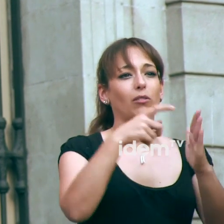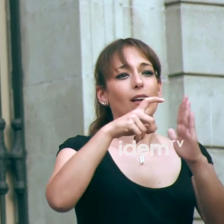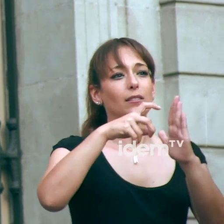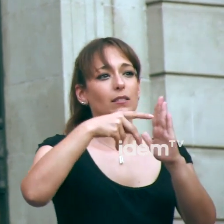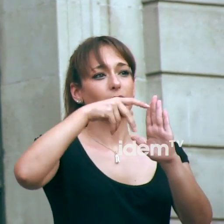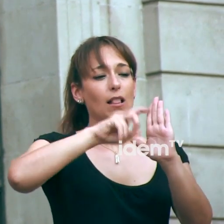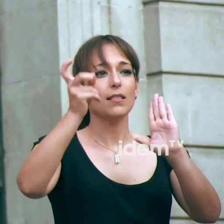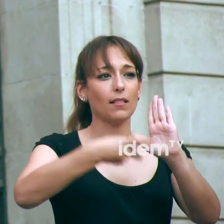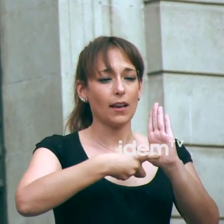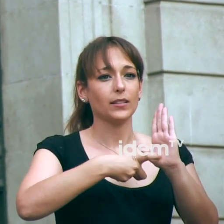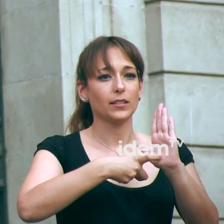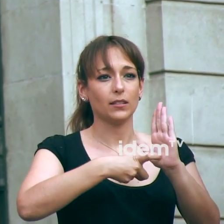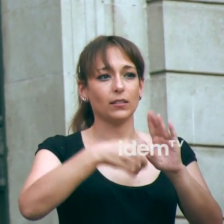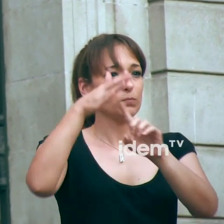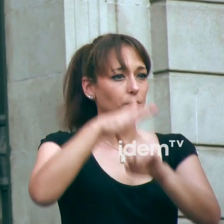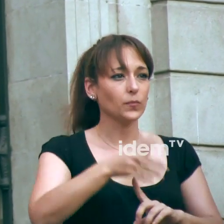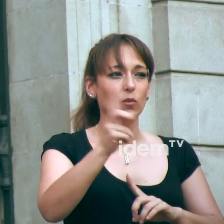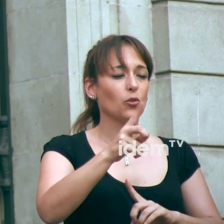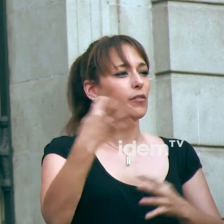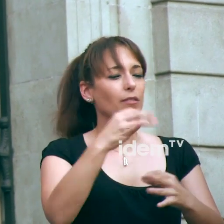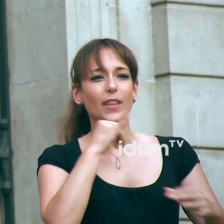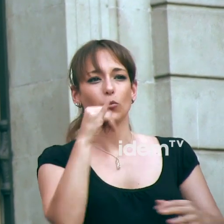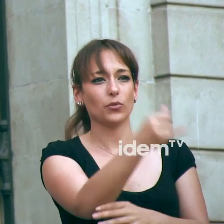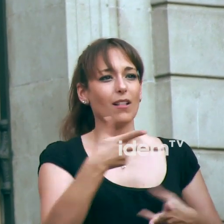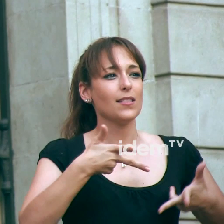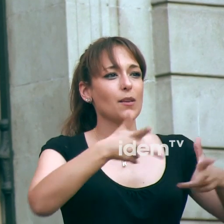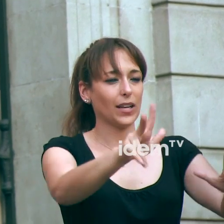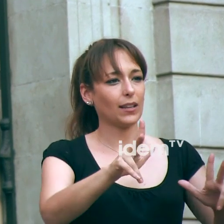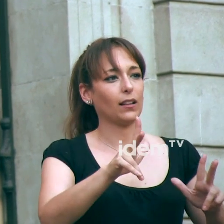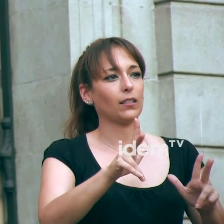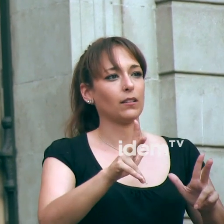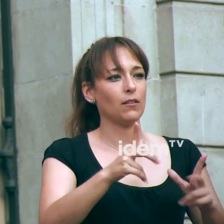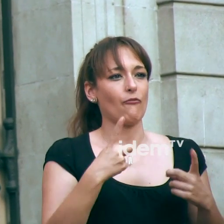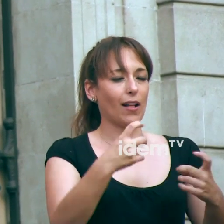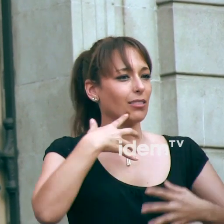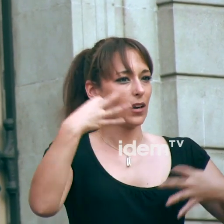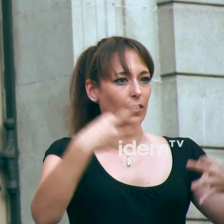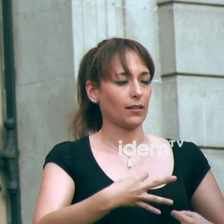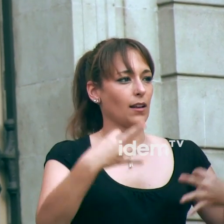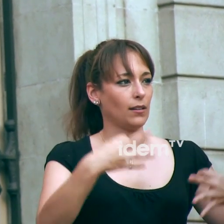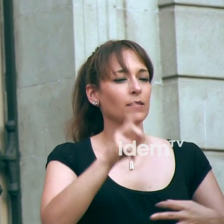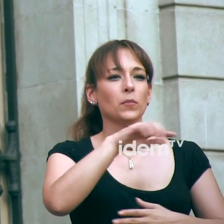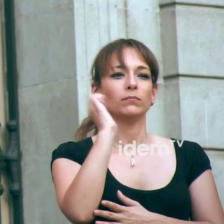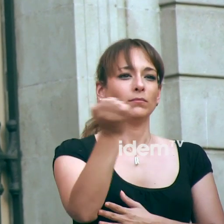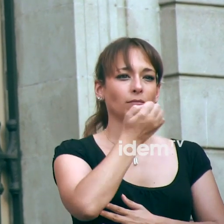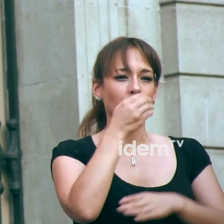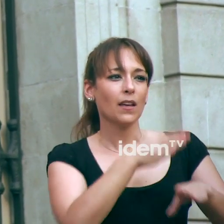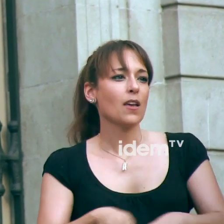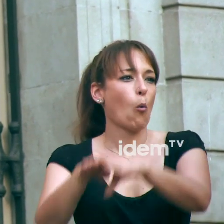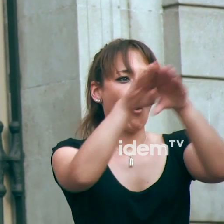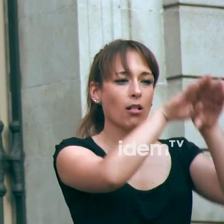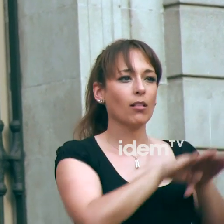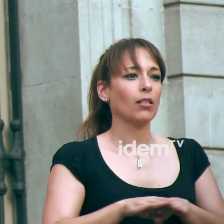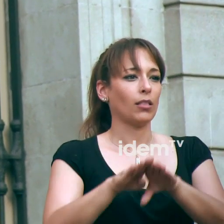discriminatòries, denunciem la falta de llibertat afectiva i sexual real. Reclamem igualtat